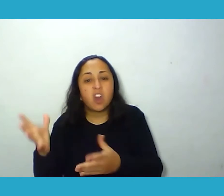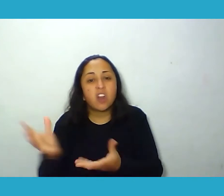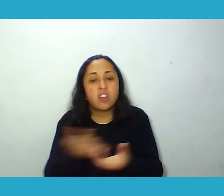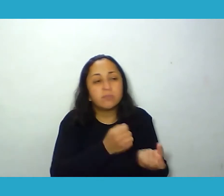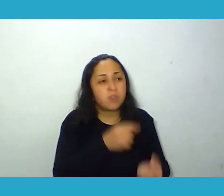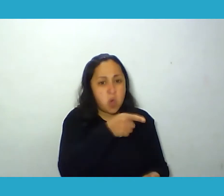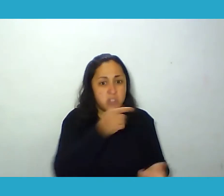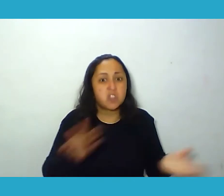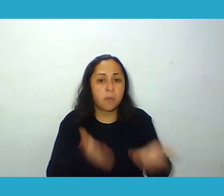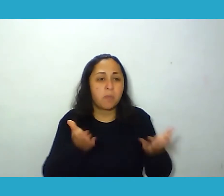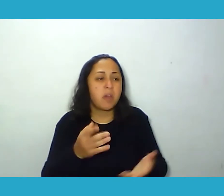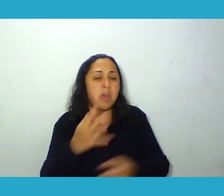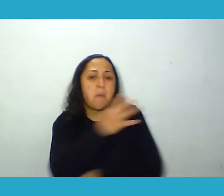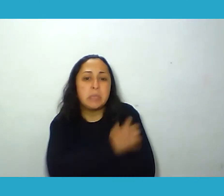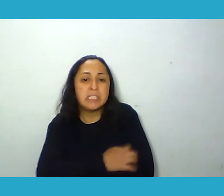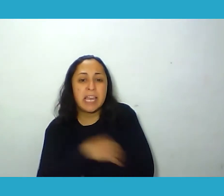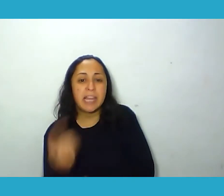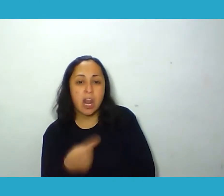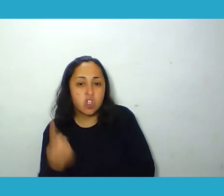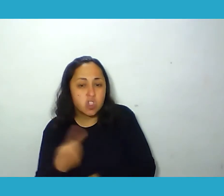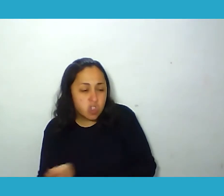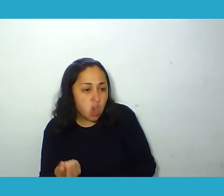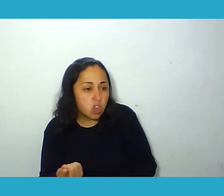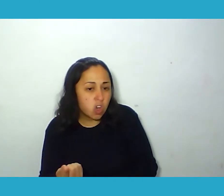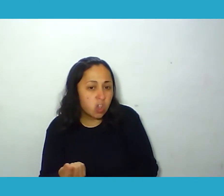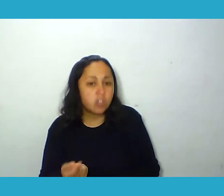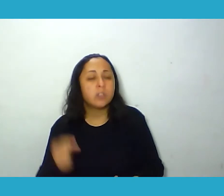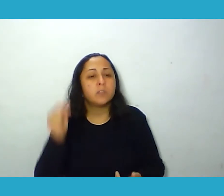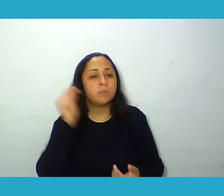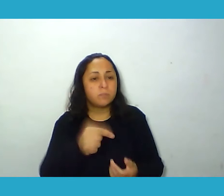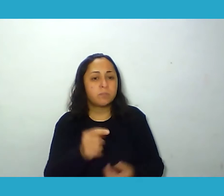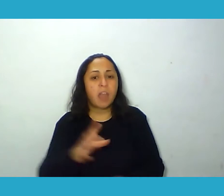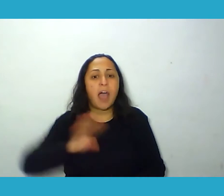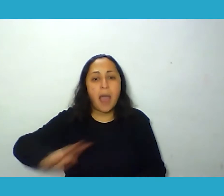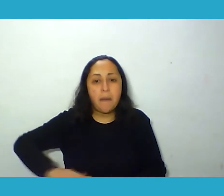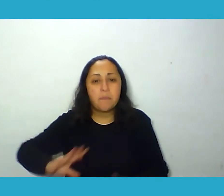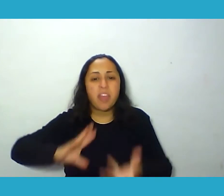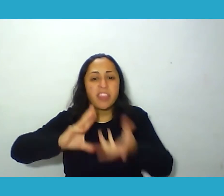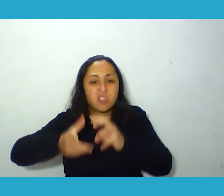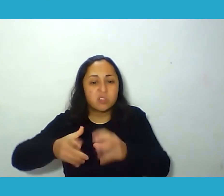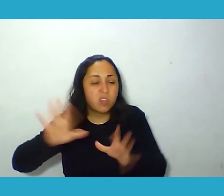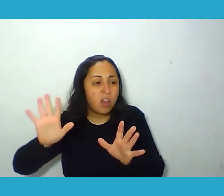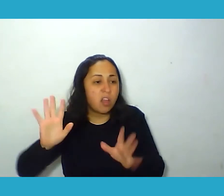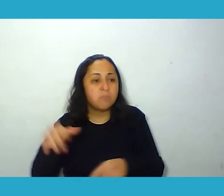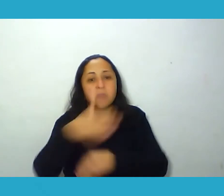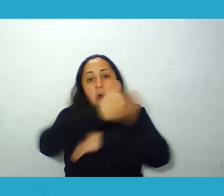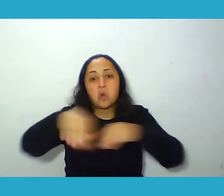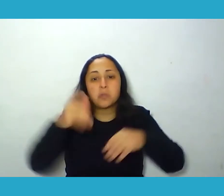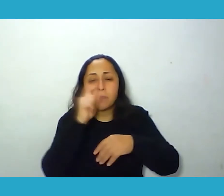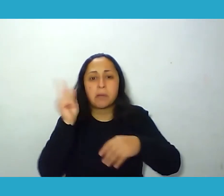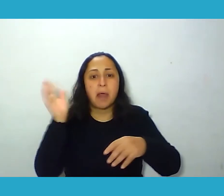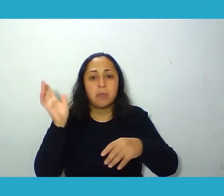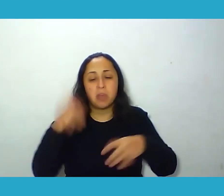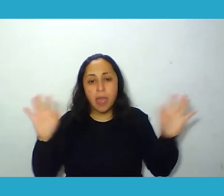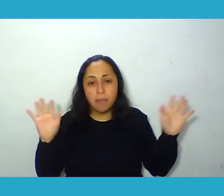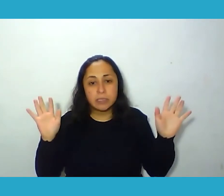desterritorialización. Nos dejan miseria a la comunidad por medio de esta obra. Hambre, destrucción. Una ruta rápida para el